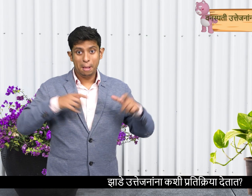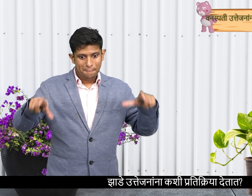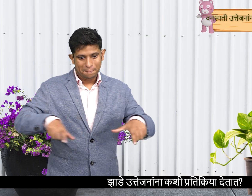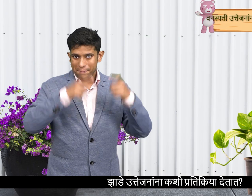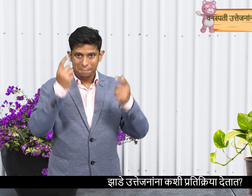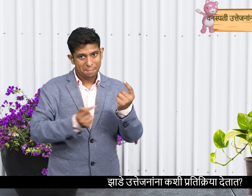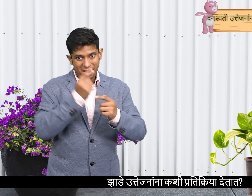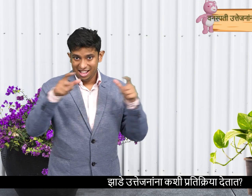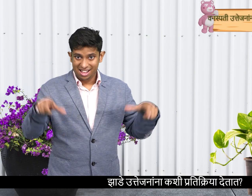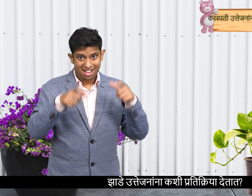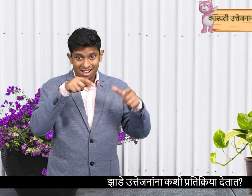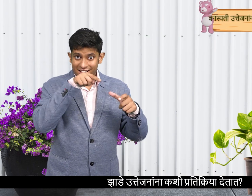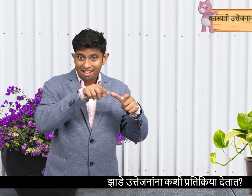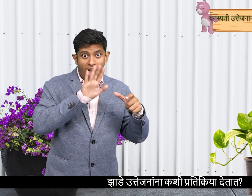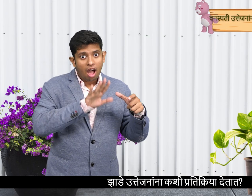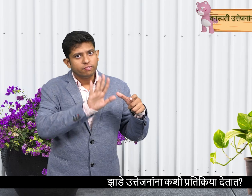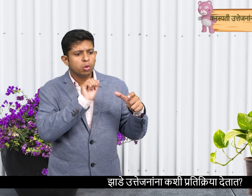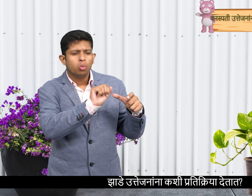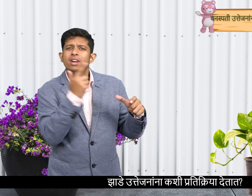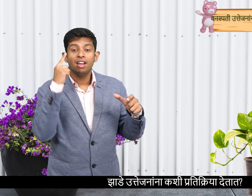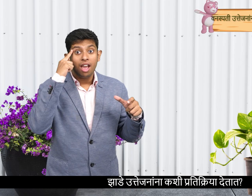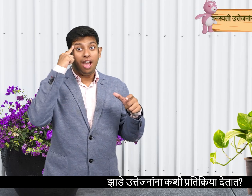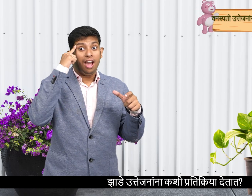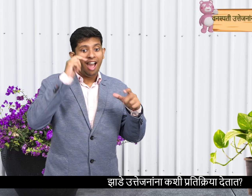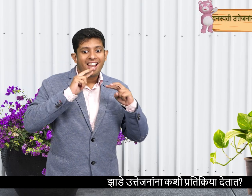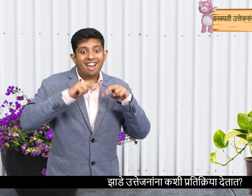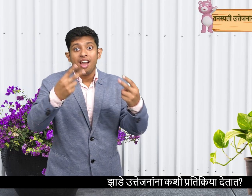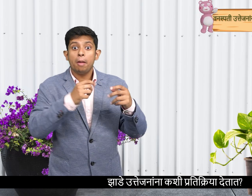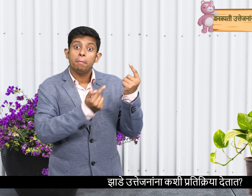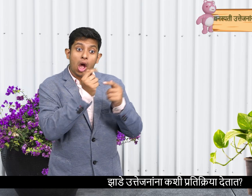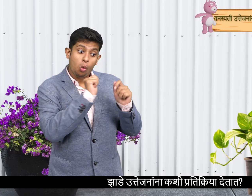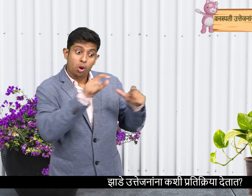झाडे उत्तेजनांना कशी प्रतिक्रिया देतात?